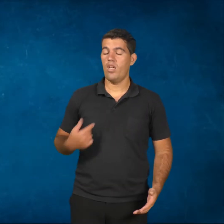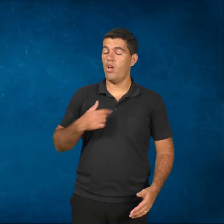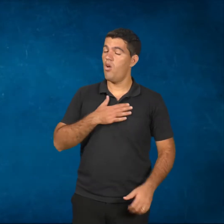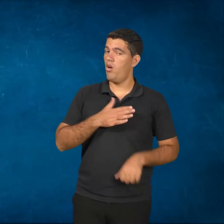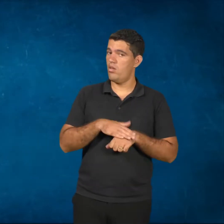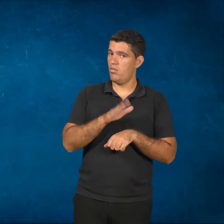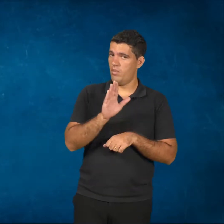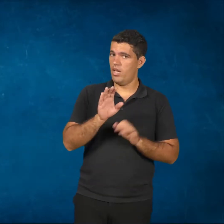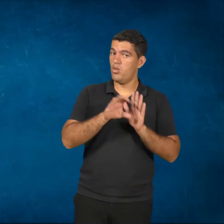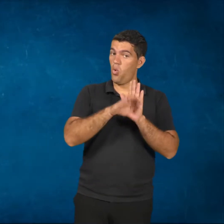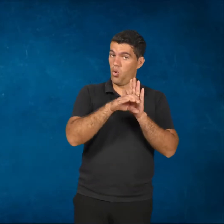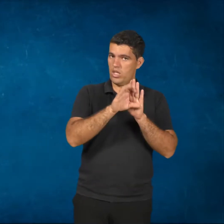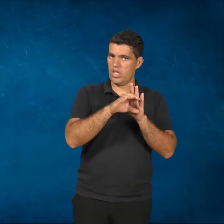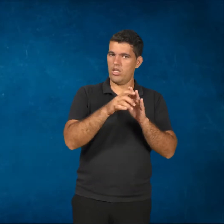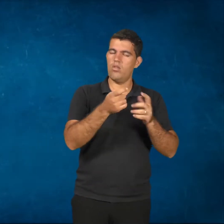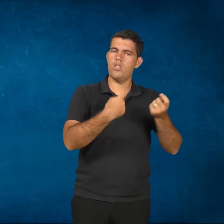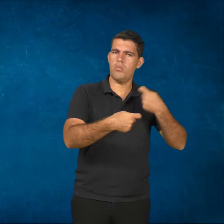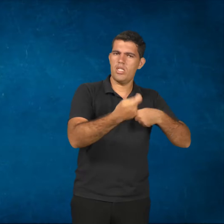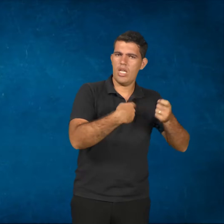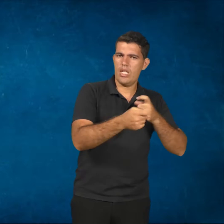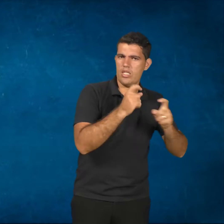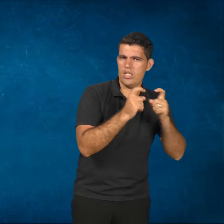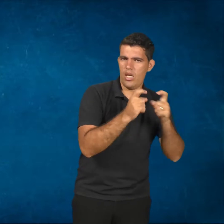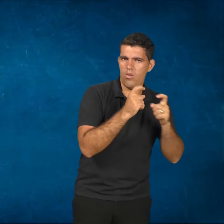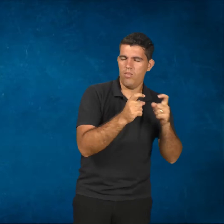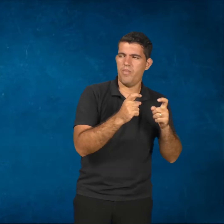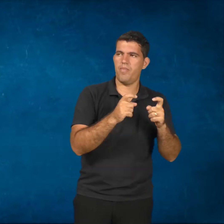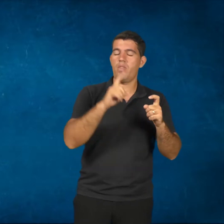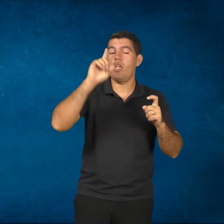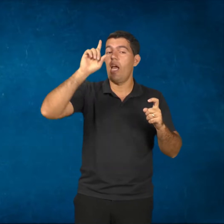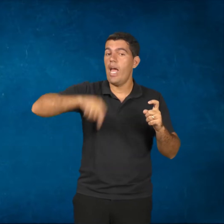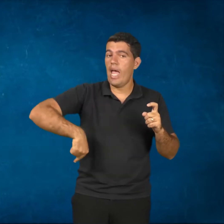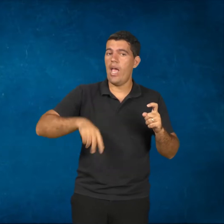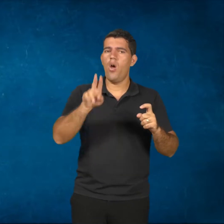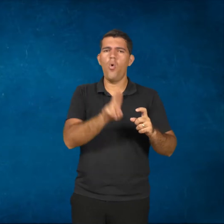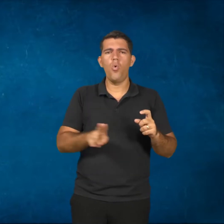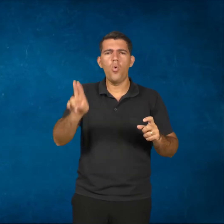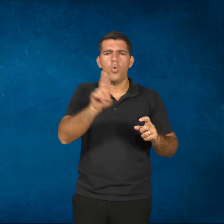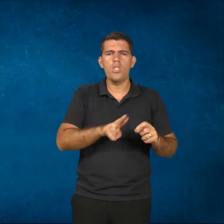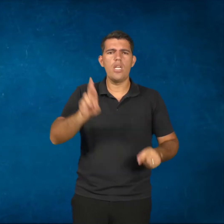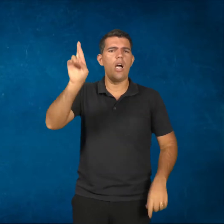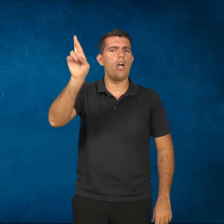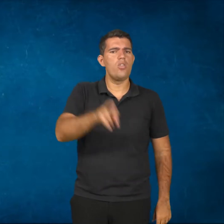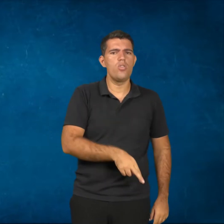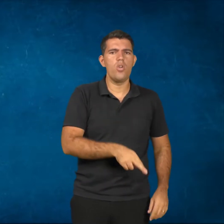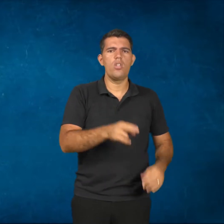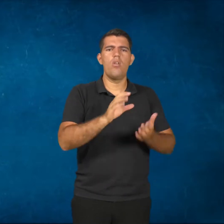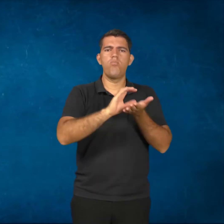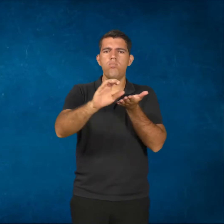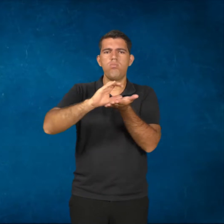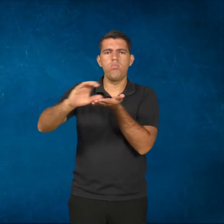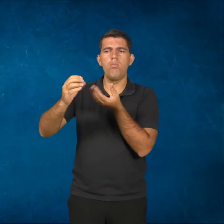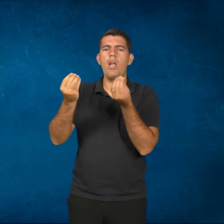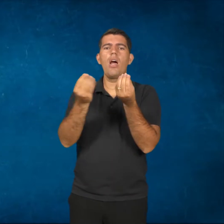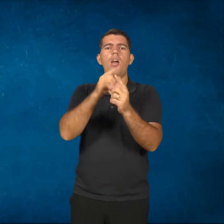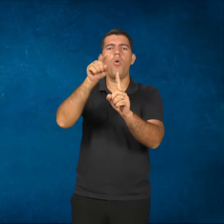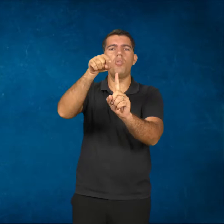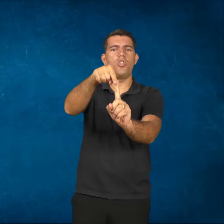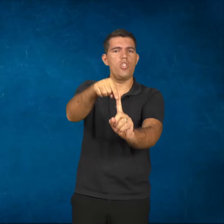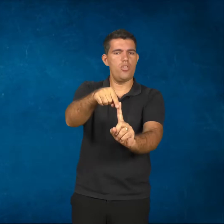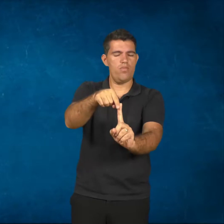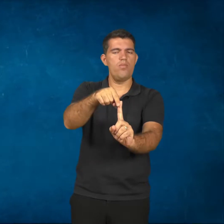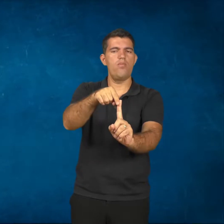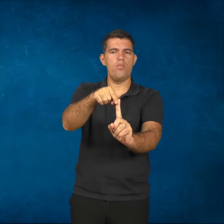Eu prefiro conceituar a administração como utilização racional de recursos para atingir